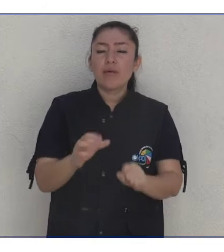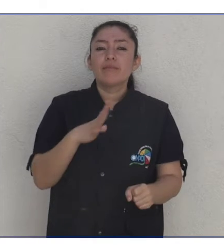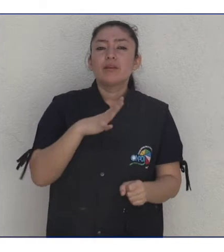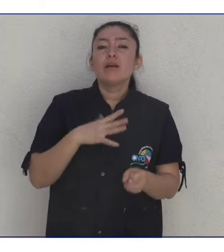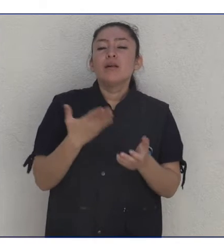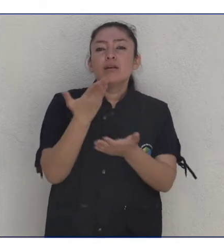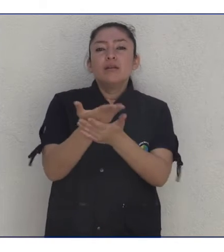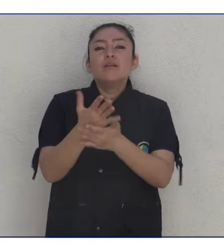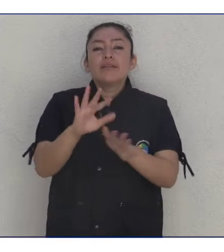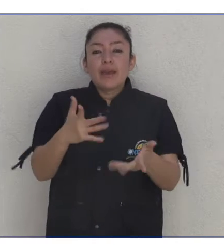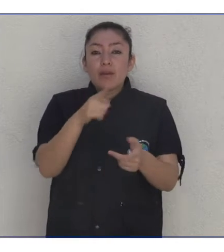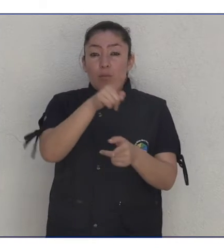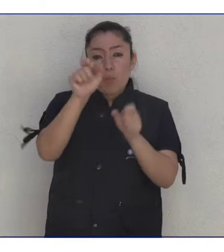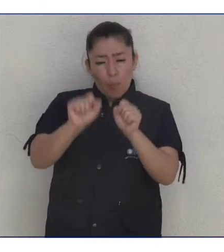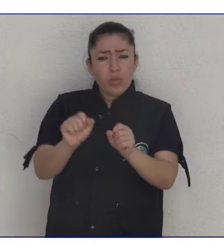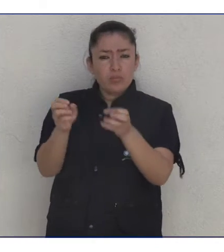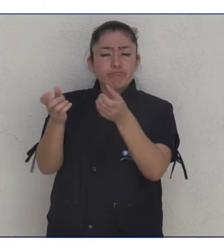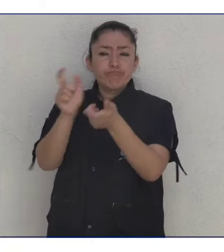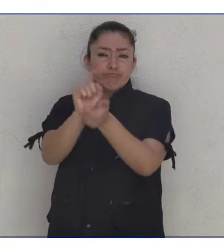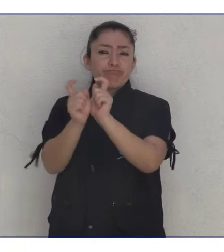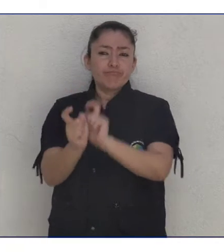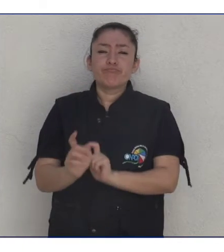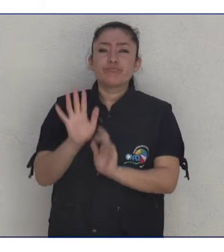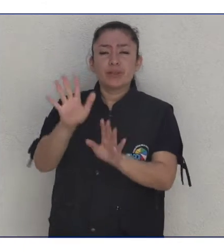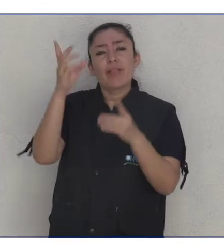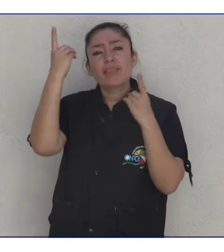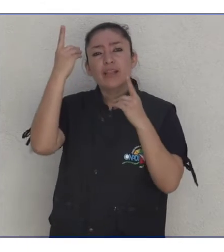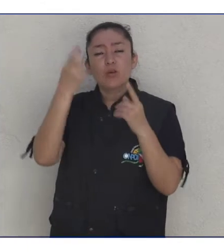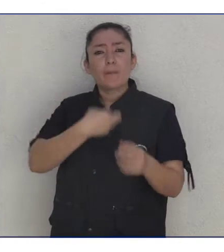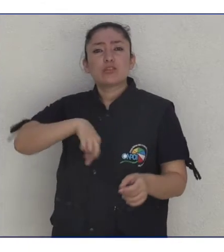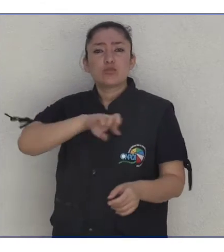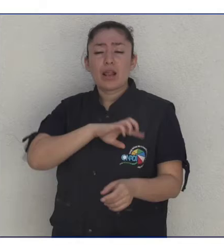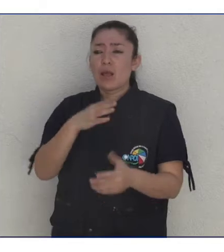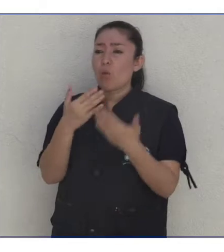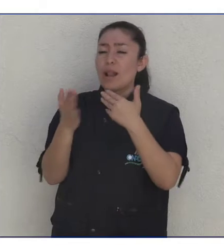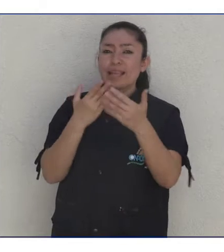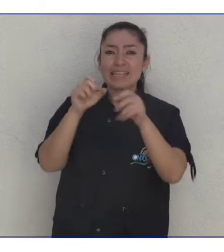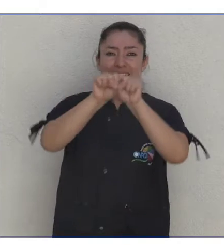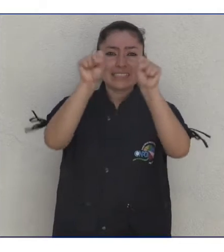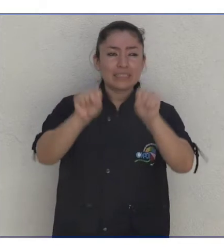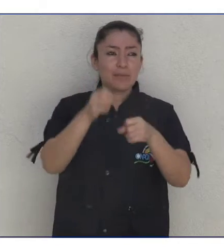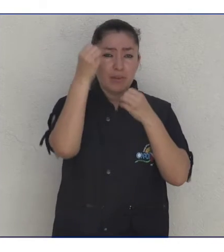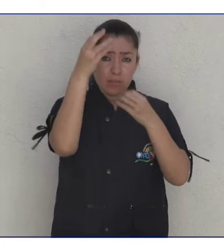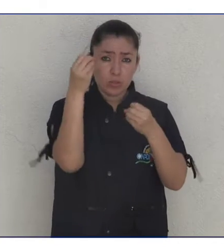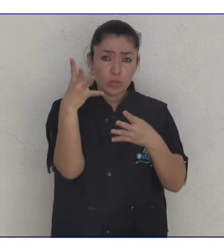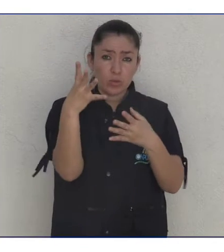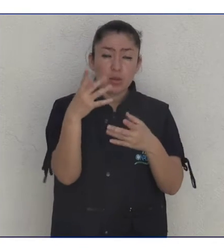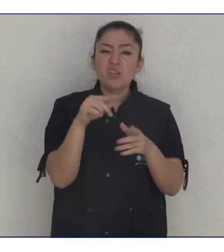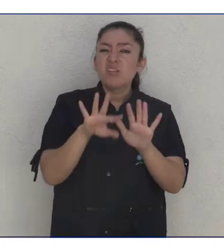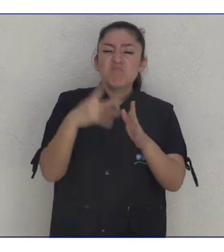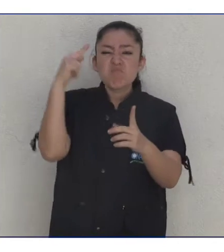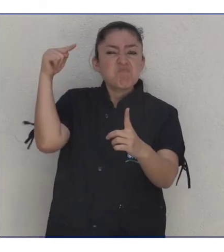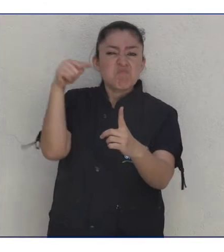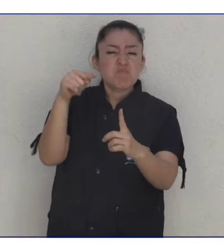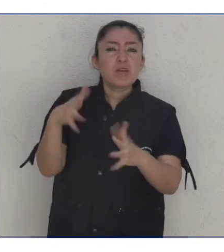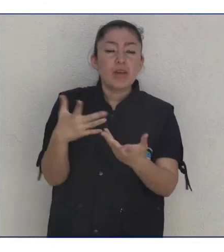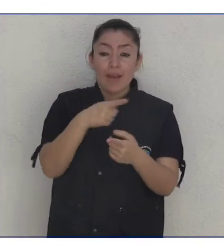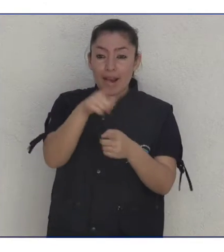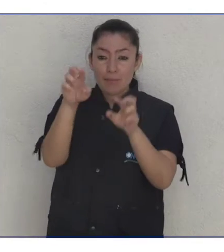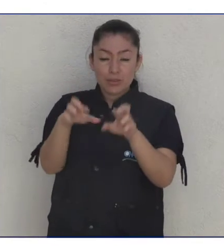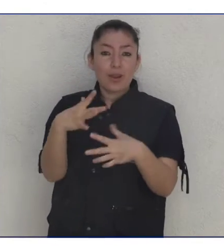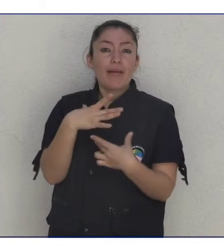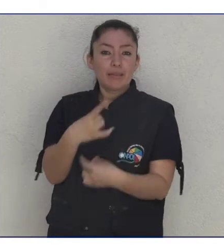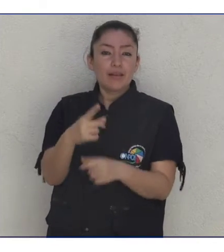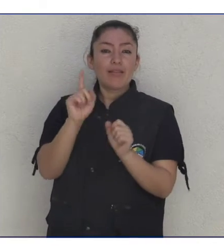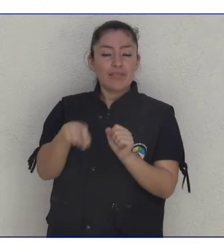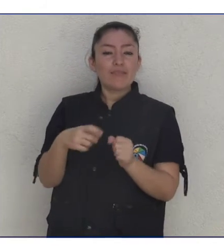previa acreditación, que modifiquen sus datos personales contenidos en cualquier sistema de información. Con tal propósito, el interesado